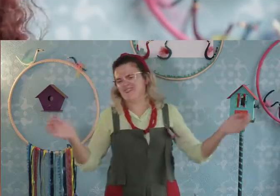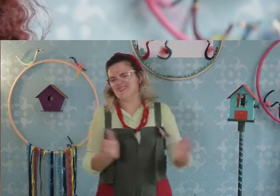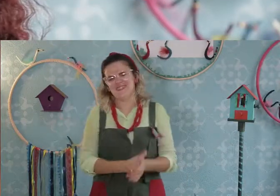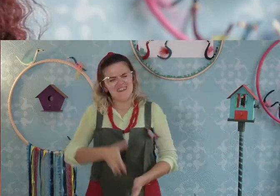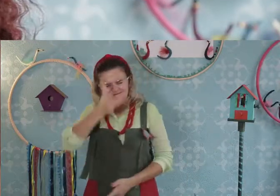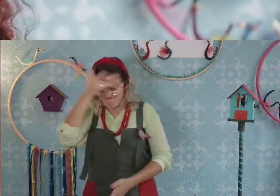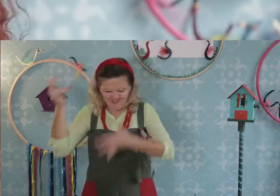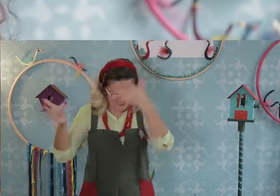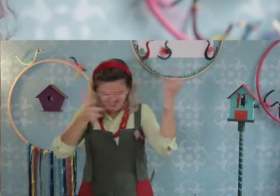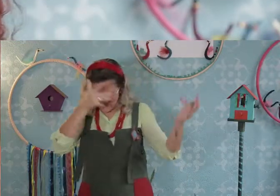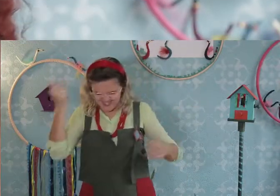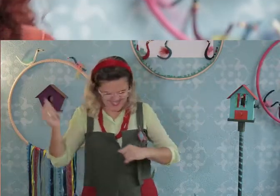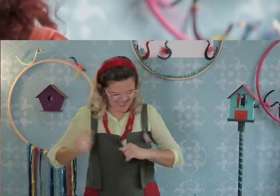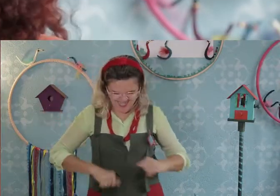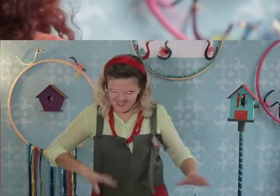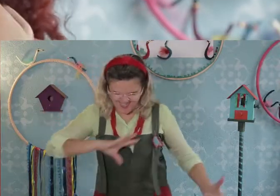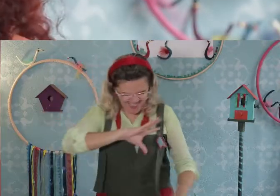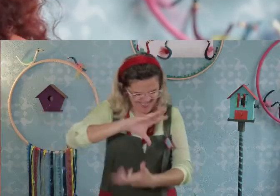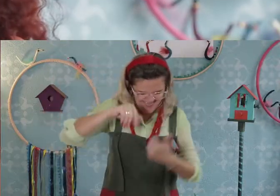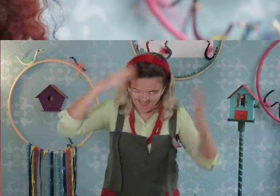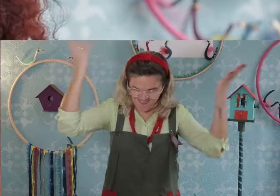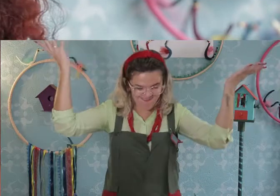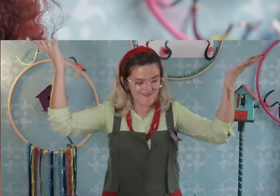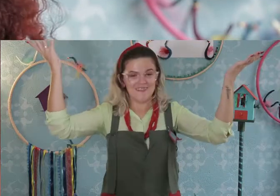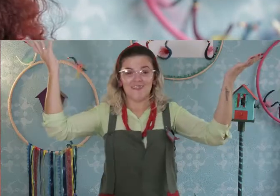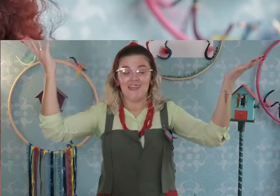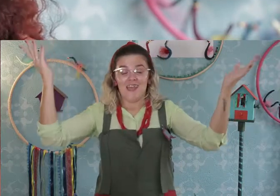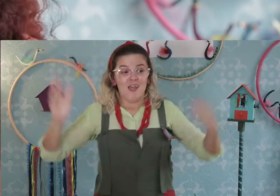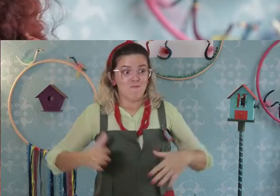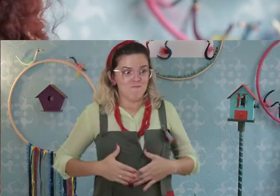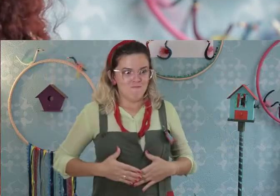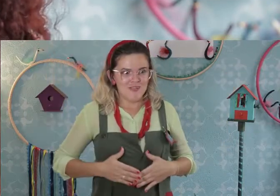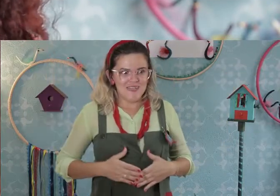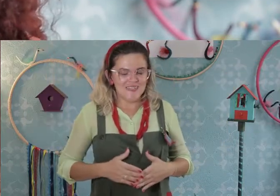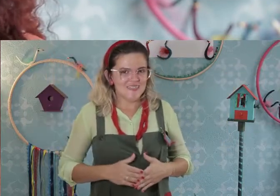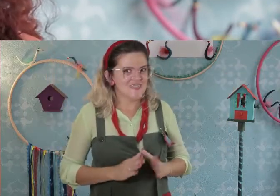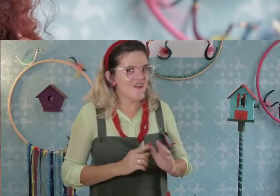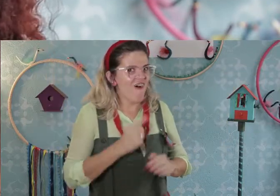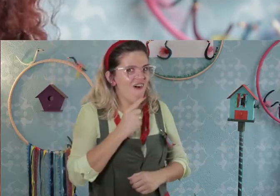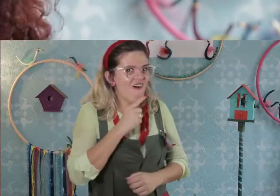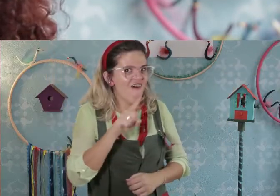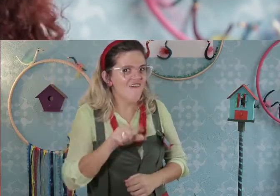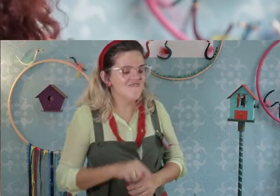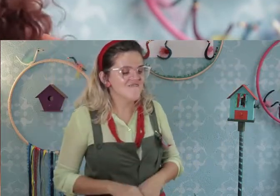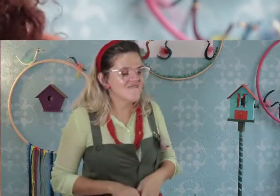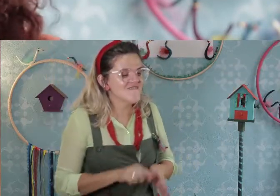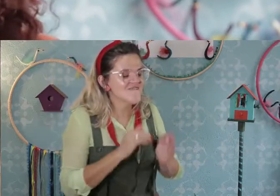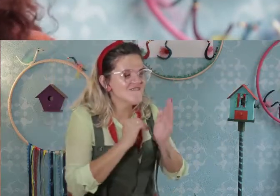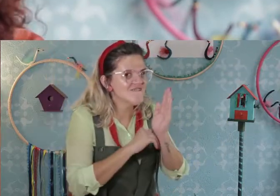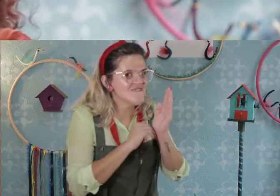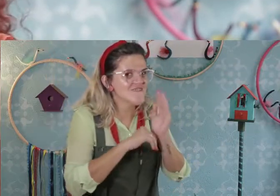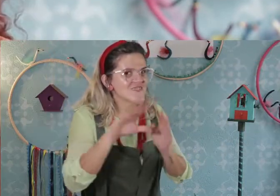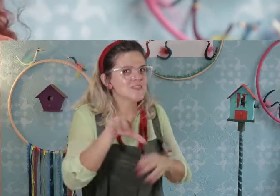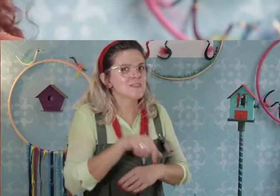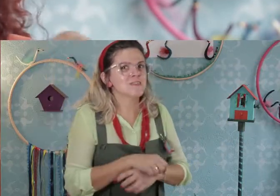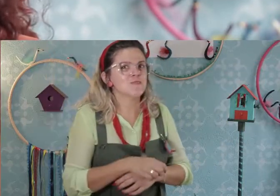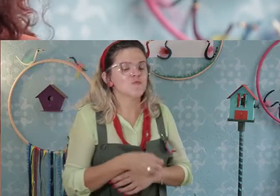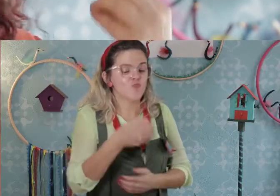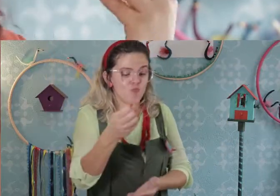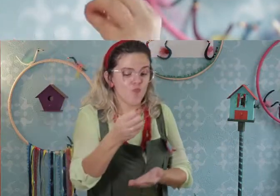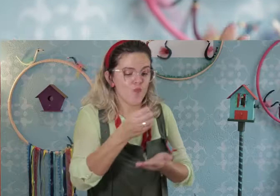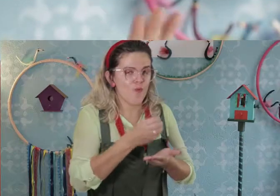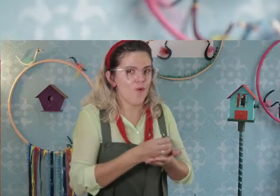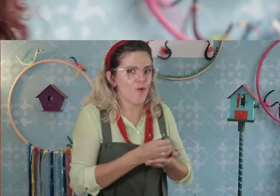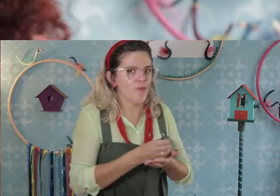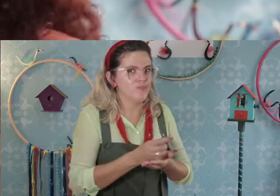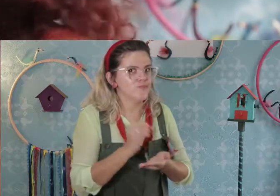flor, de gente. E eu posso compartilhar uma coisa boa? Na festa não teve copinho plástico. A fauna